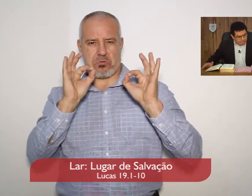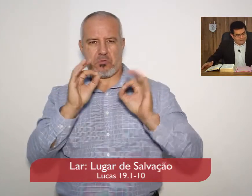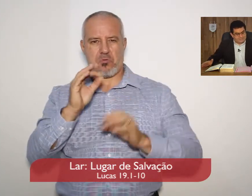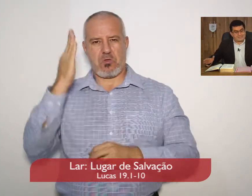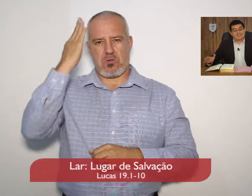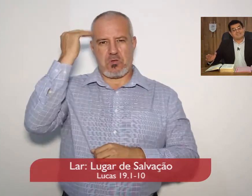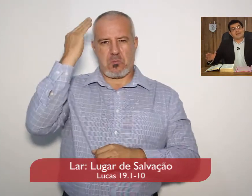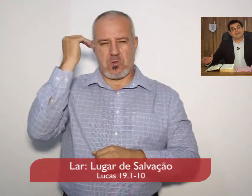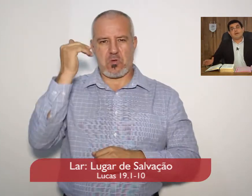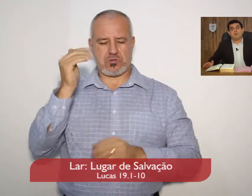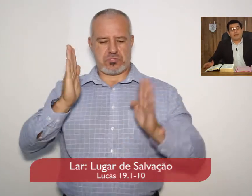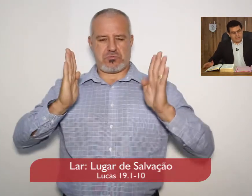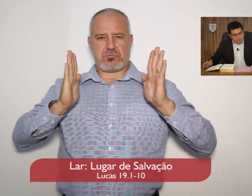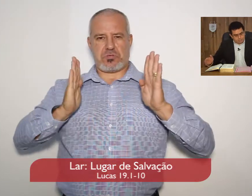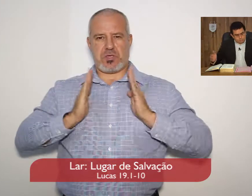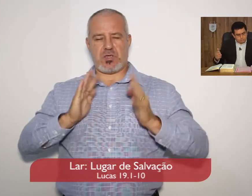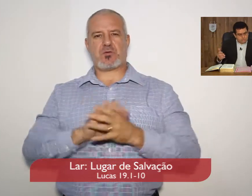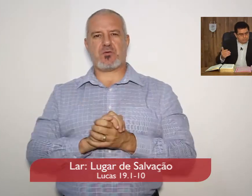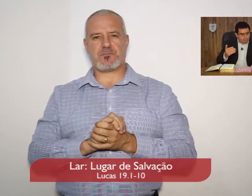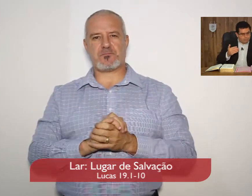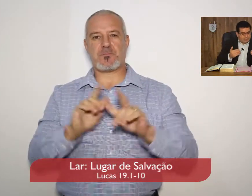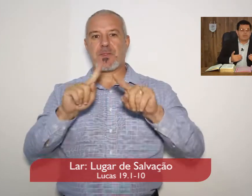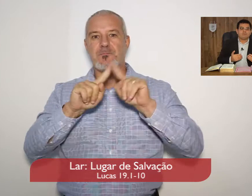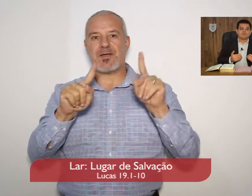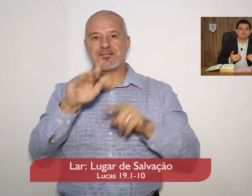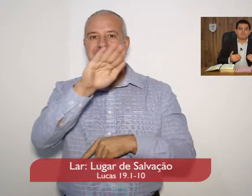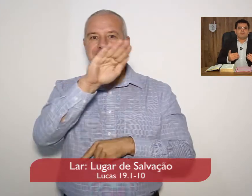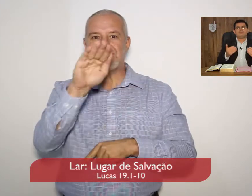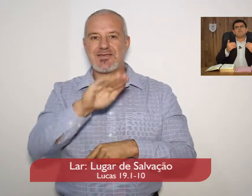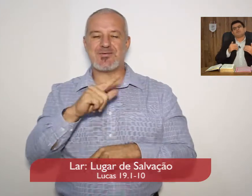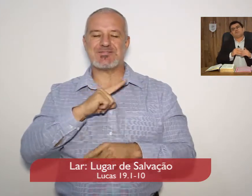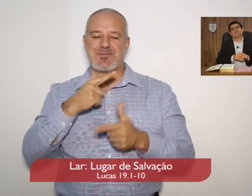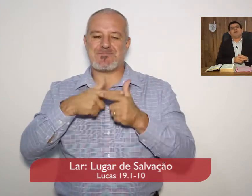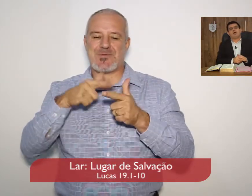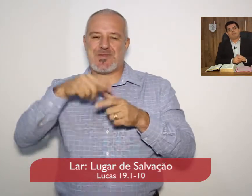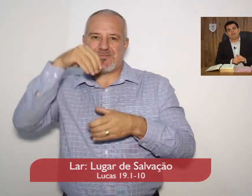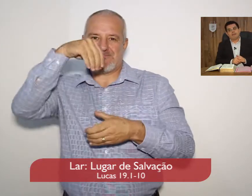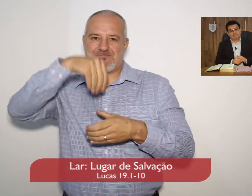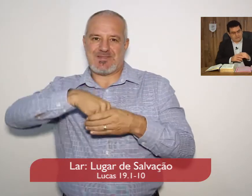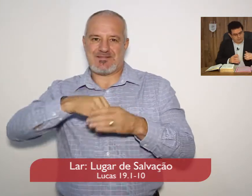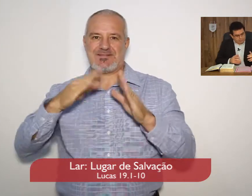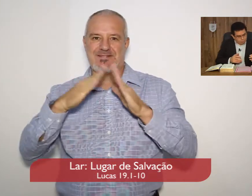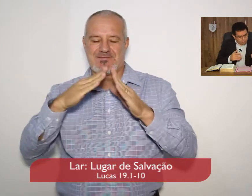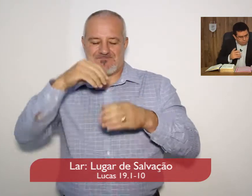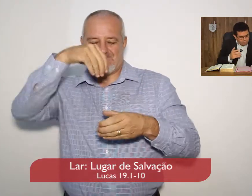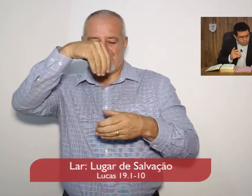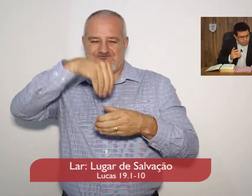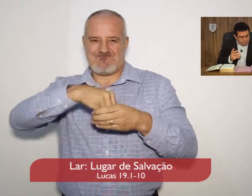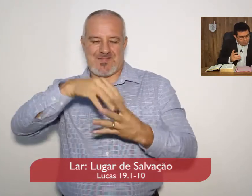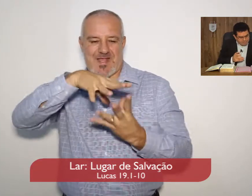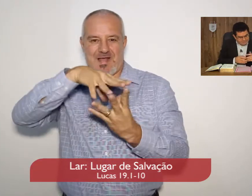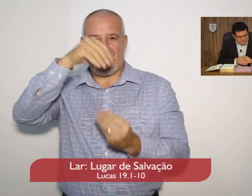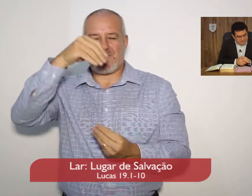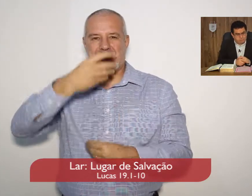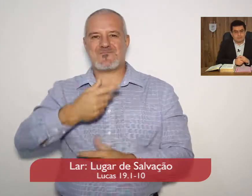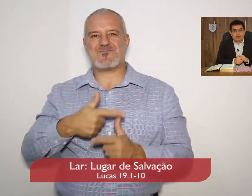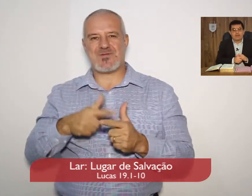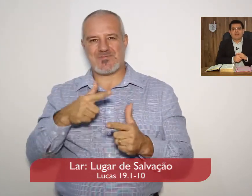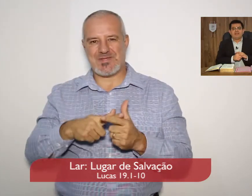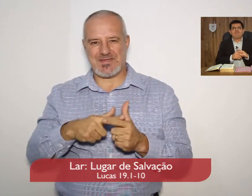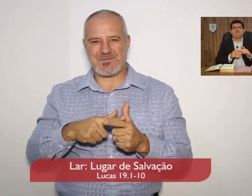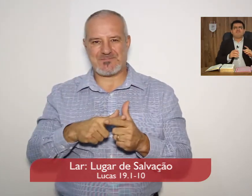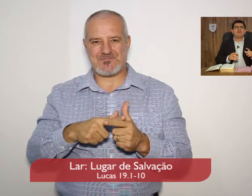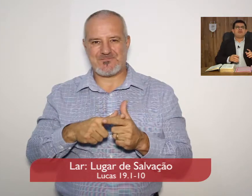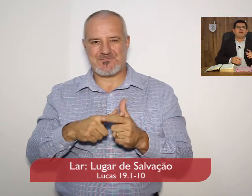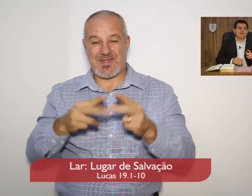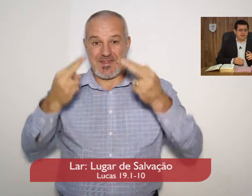social, mas Zaqueu, ele possuía problemas em sua alma. Zaqueu era um homem complexado e